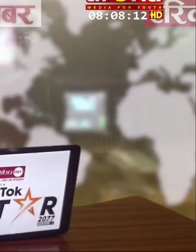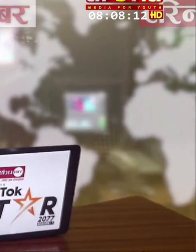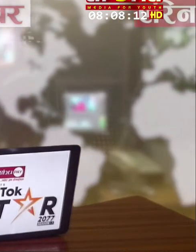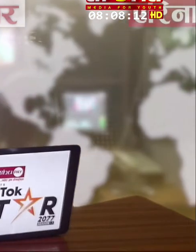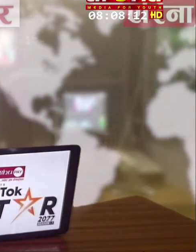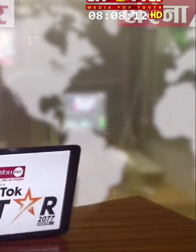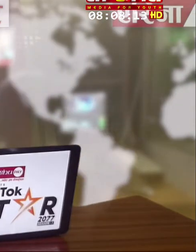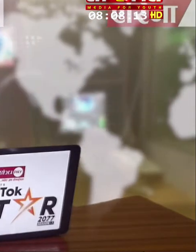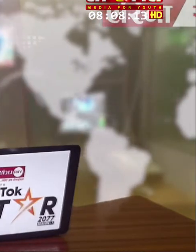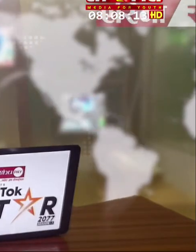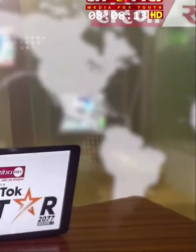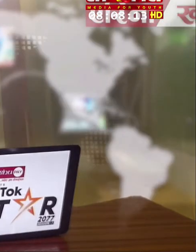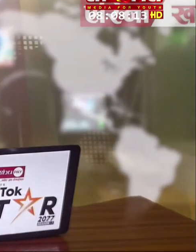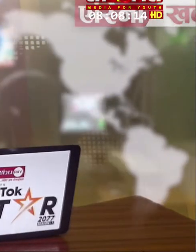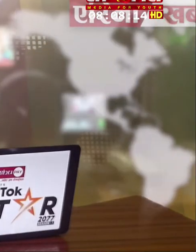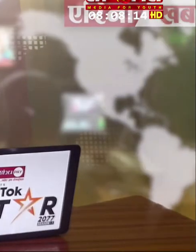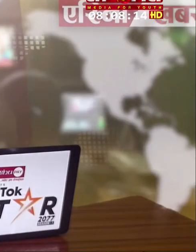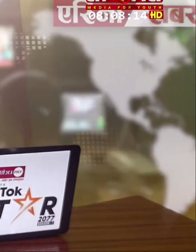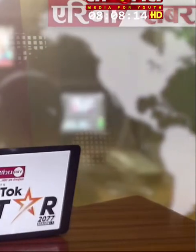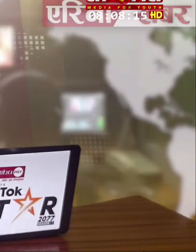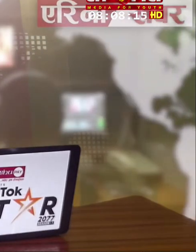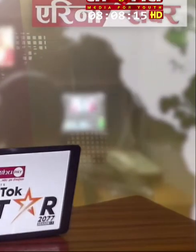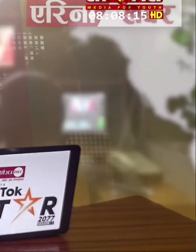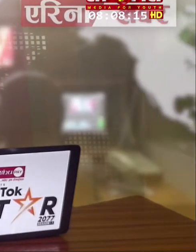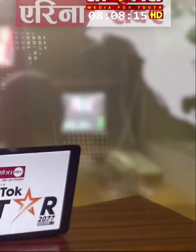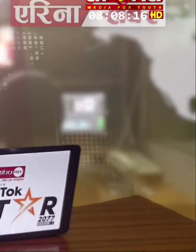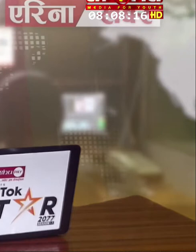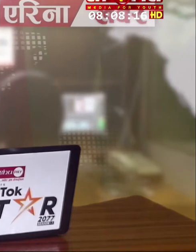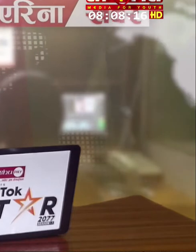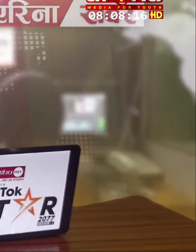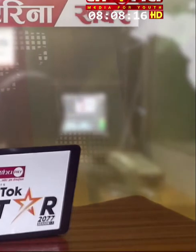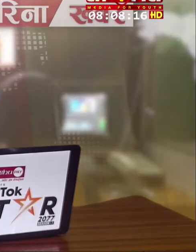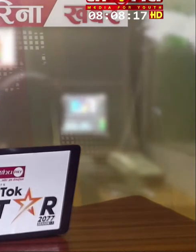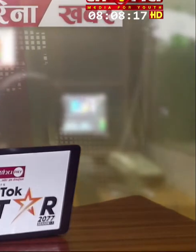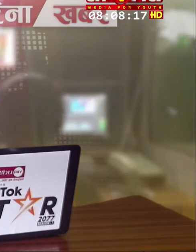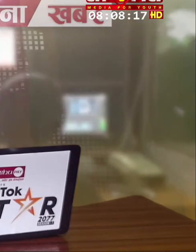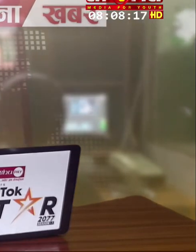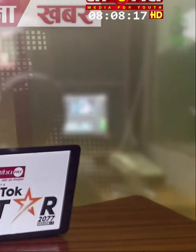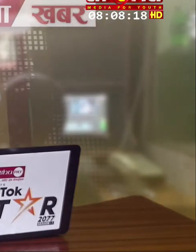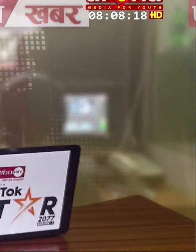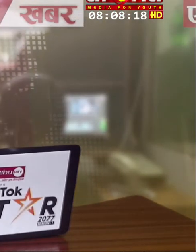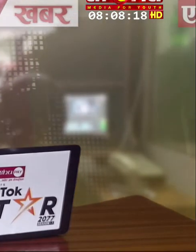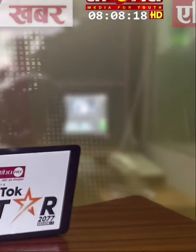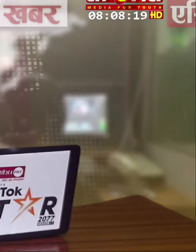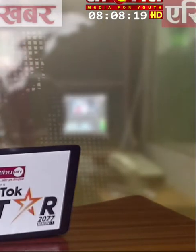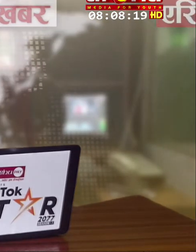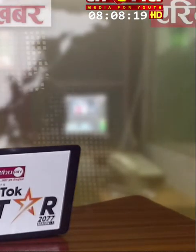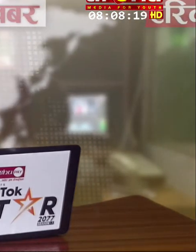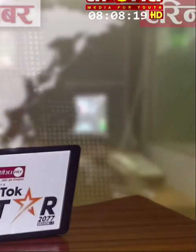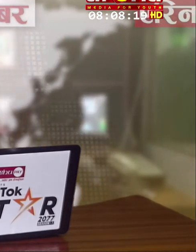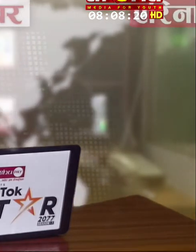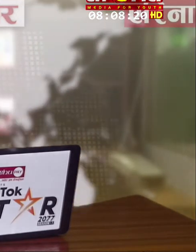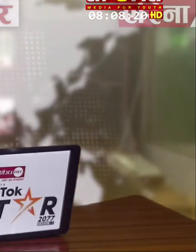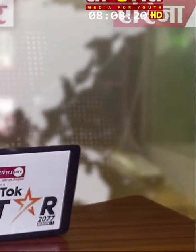बुधवार थप 279 जनामा कोरोना भाइरस संक्रमण पुष्टि भएको छ। मुलुकका विभिन्न स्थानमा रहेको